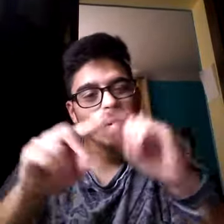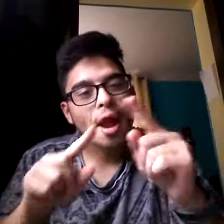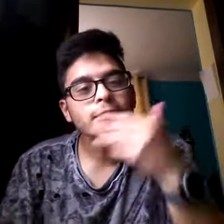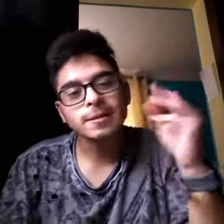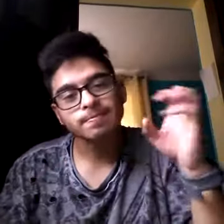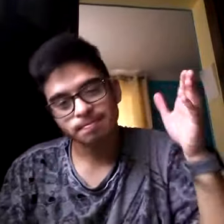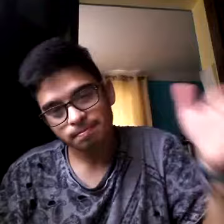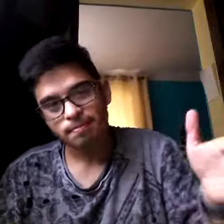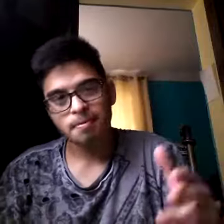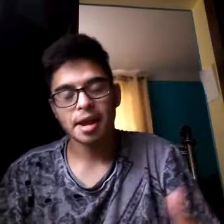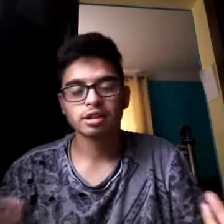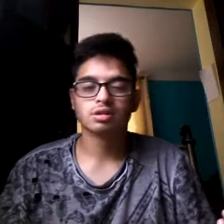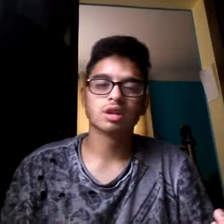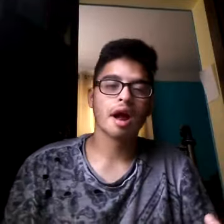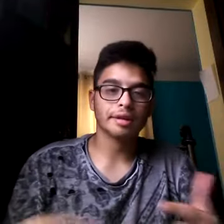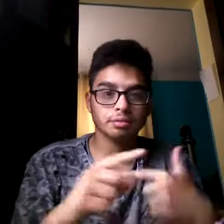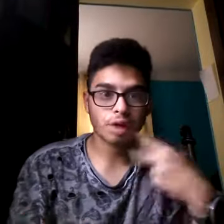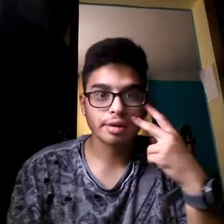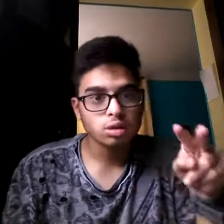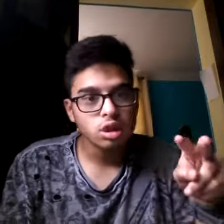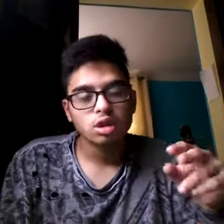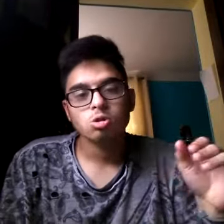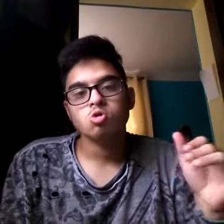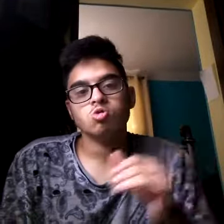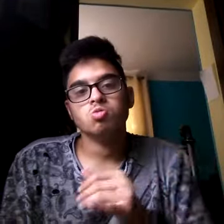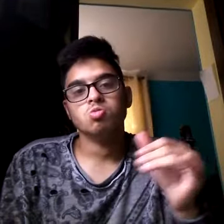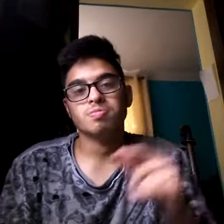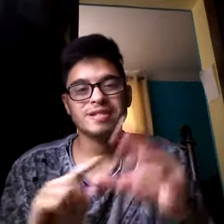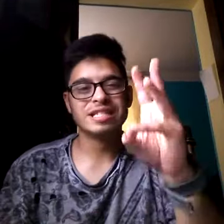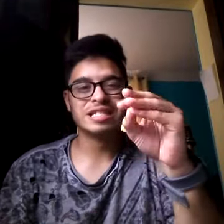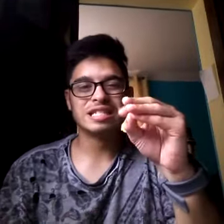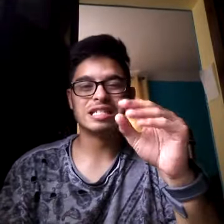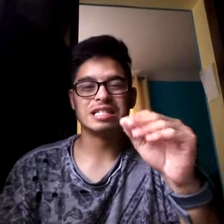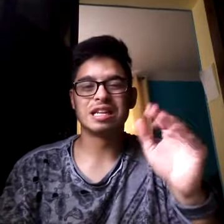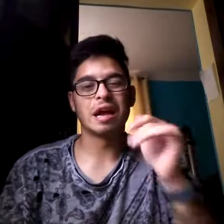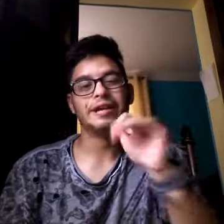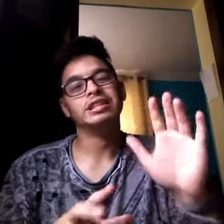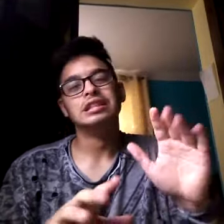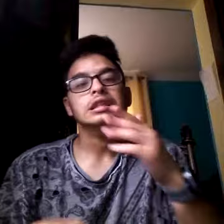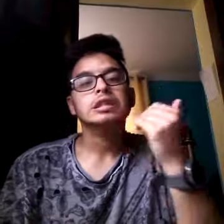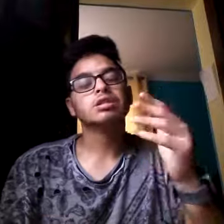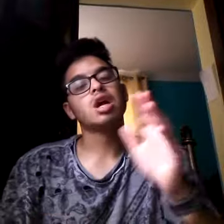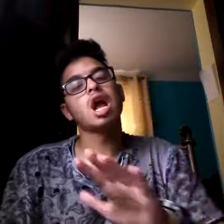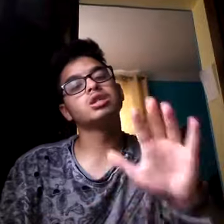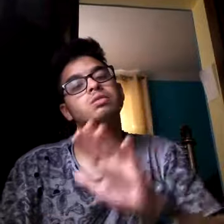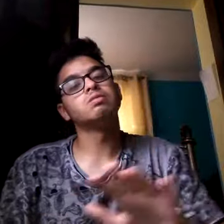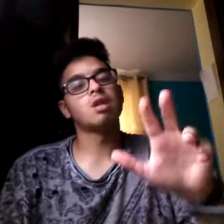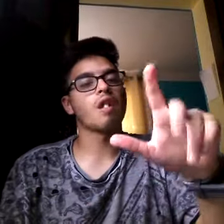irreparables. La sacudida fue tan poderosa que una de nuestras colegas de la unidad de investigación de Univisión quedó atrapada en su casa.